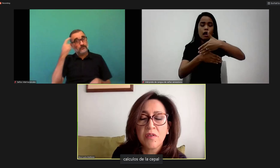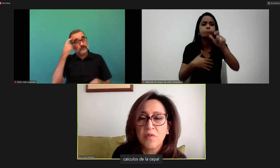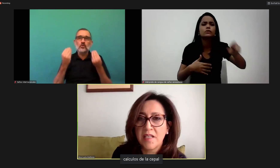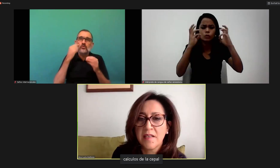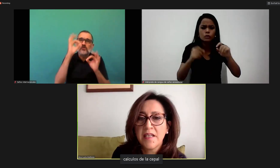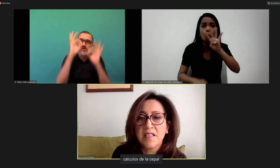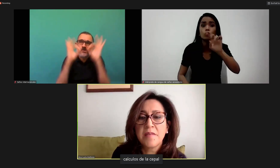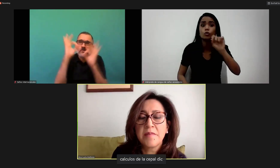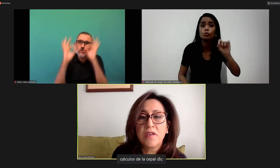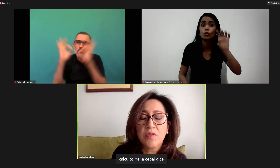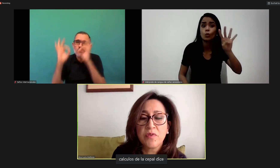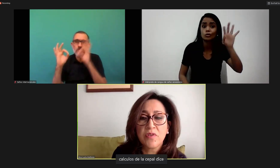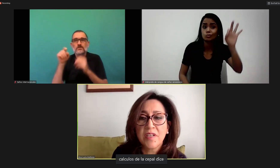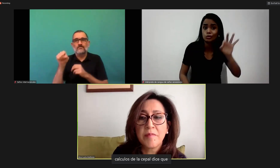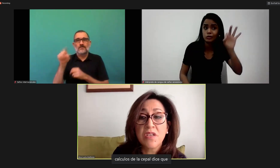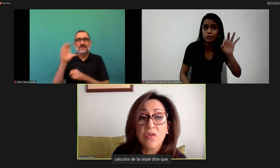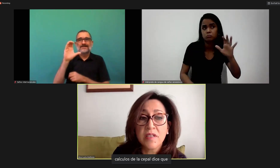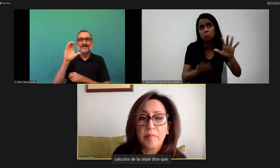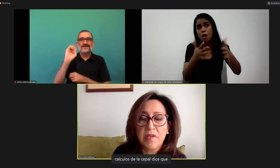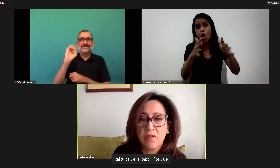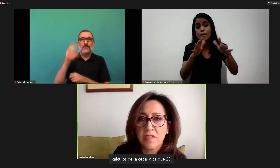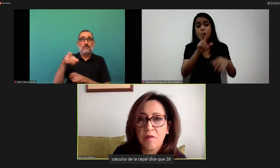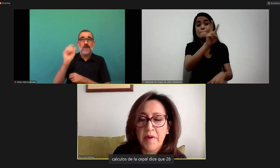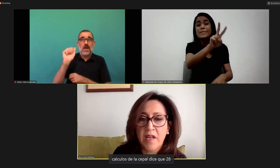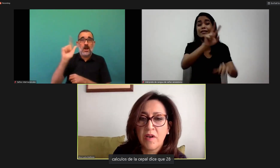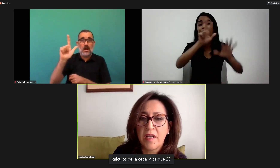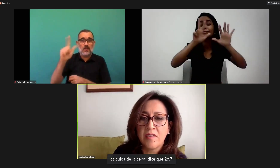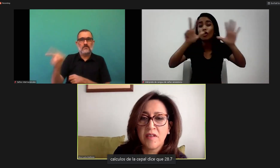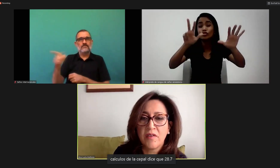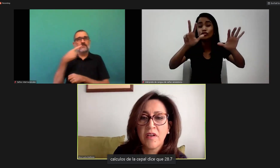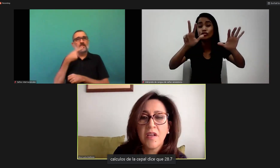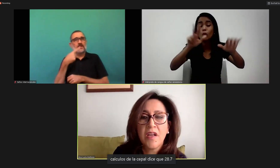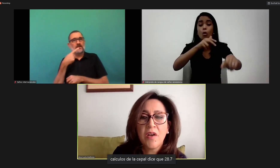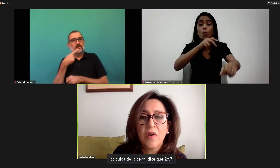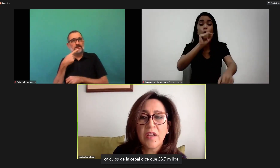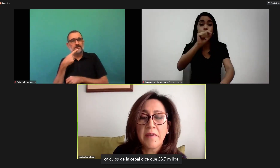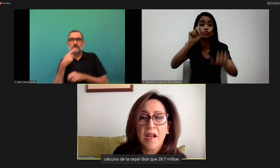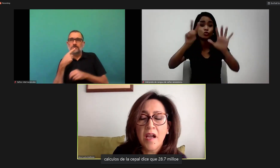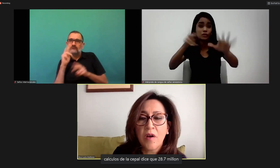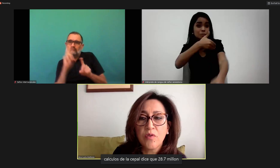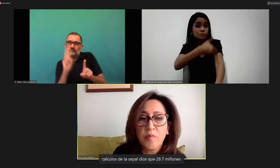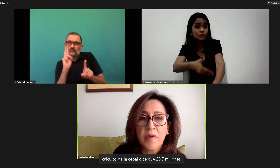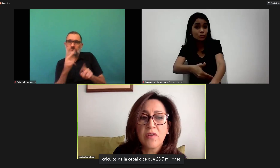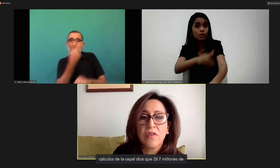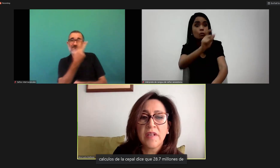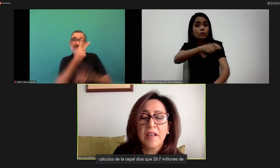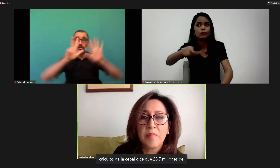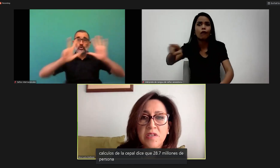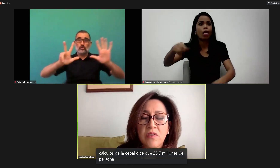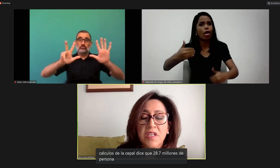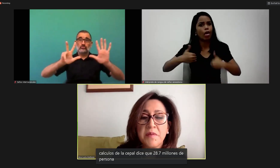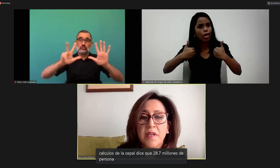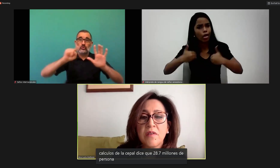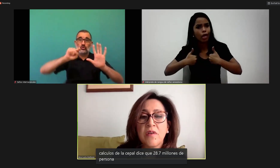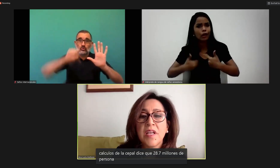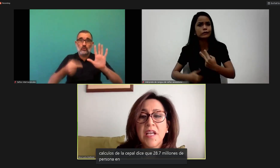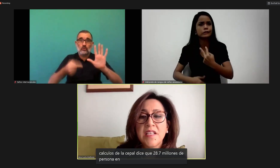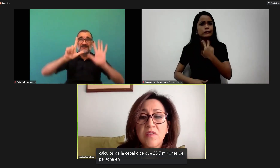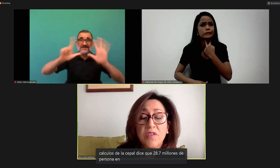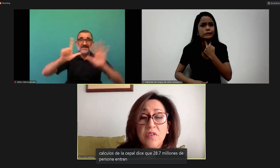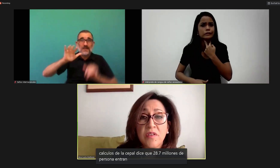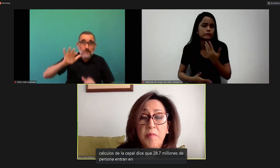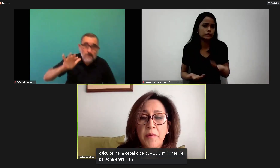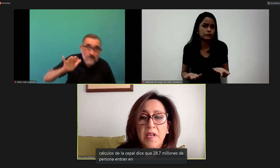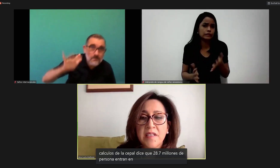porcentuales, es decir, 28.7 millones de personas comparado al año anterior, lo que llevará a un número total de personas viviendo